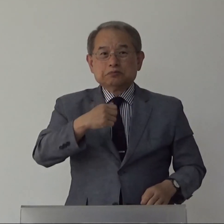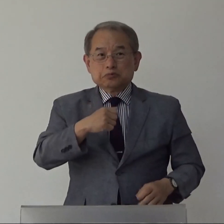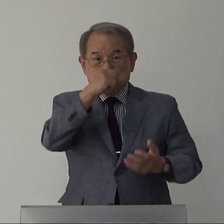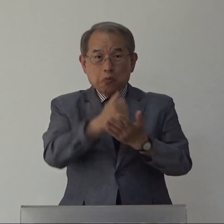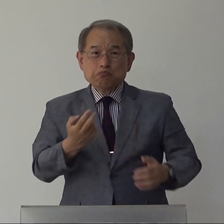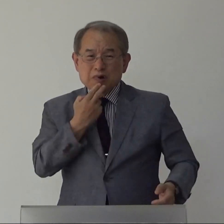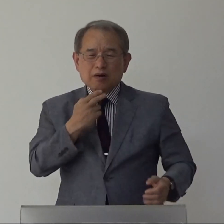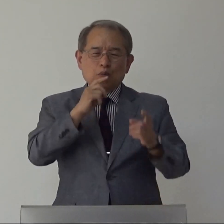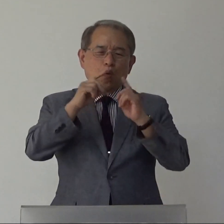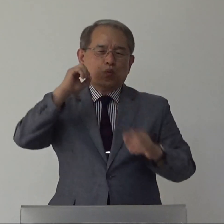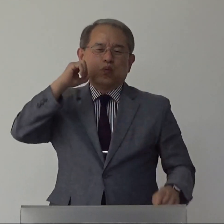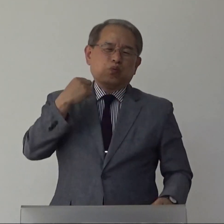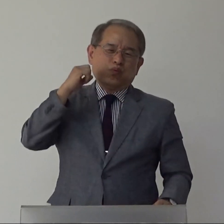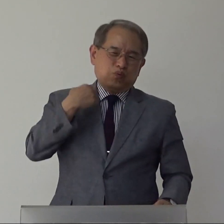그 여자는 큰 죄인입니다.